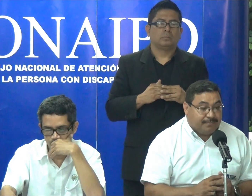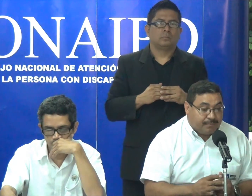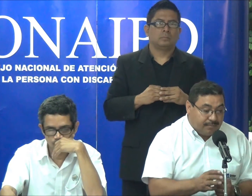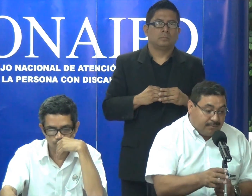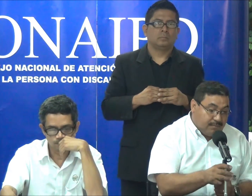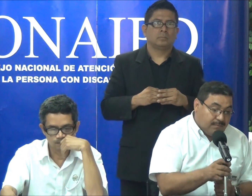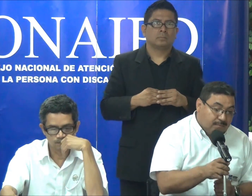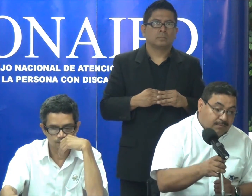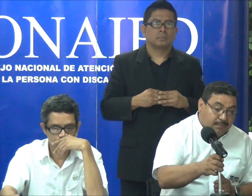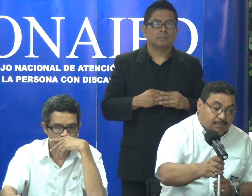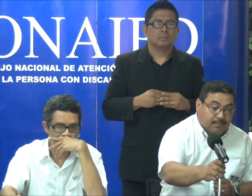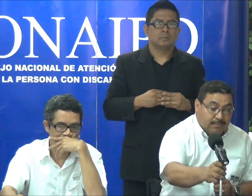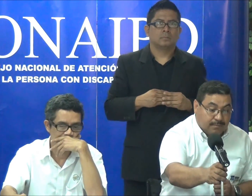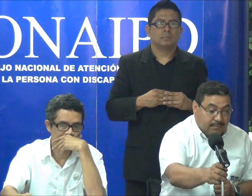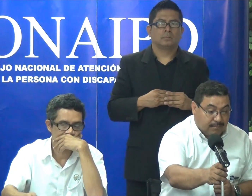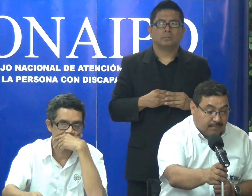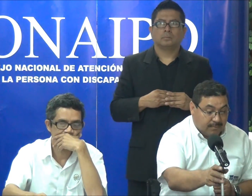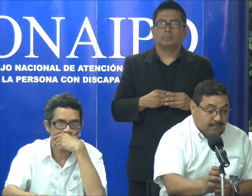manera.